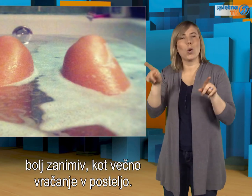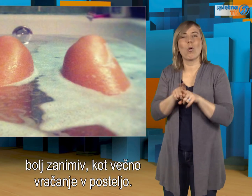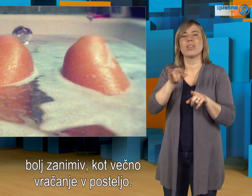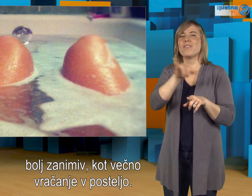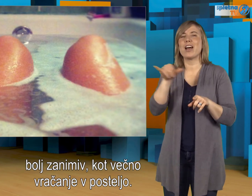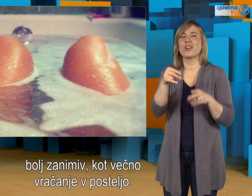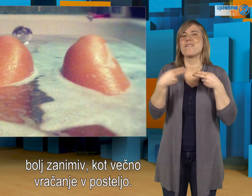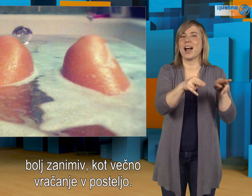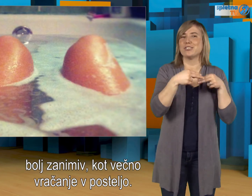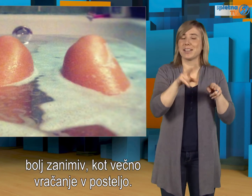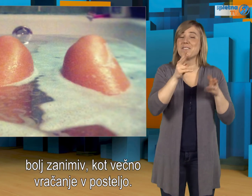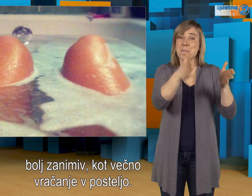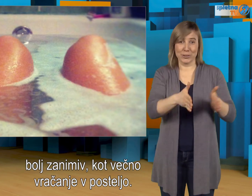v posteljo.